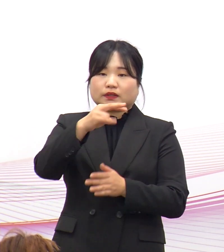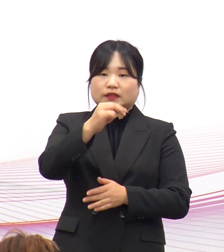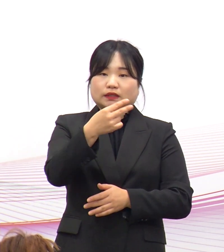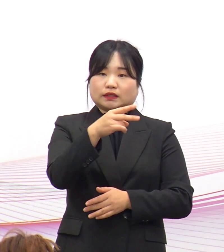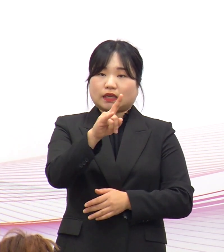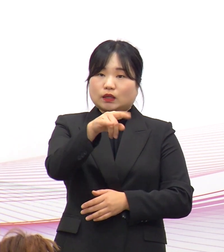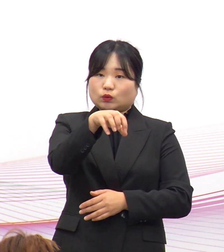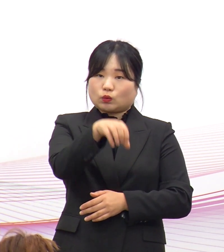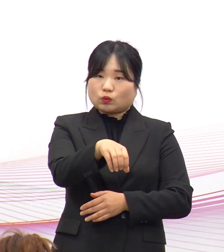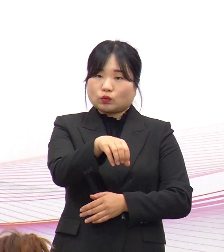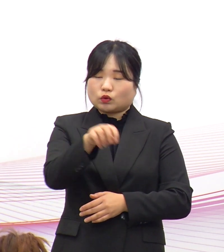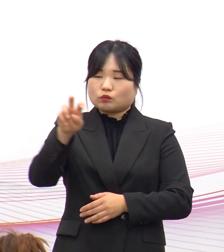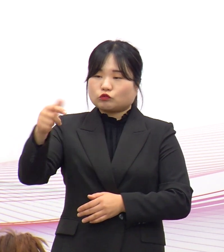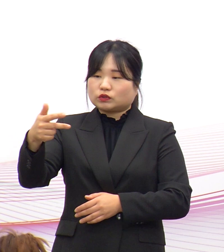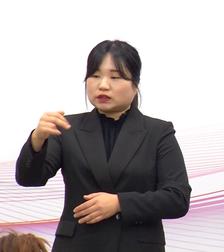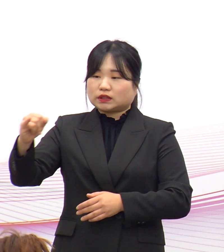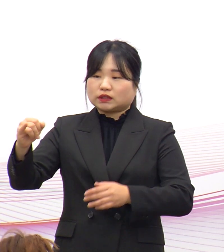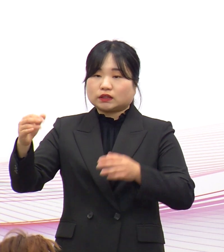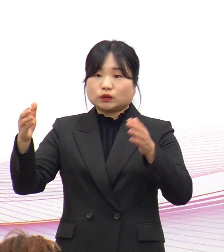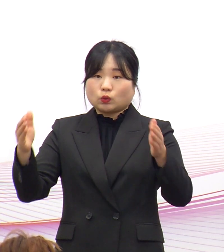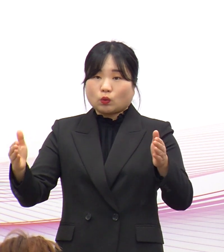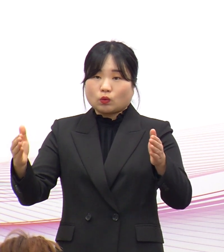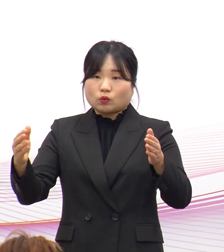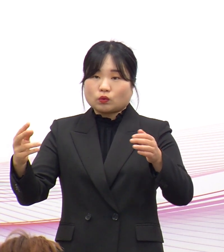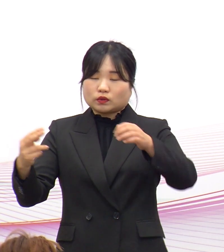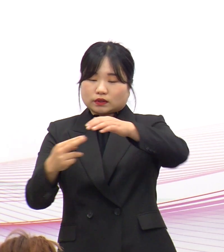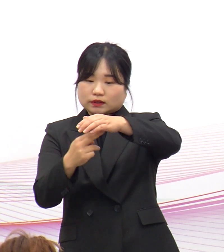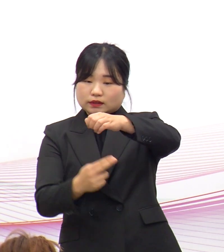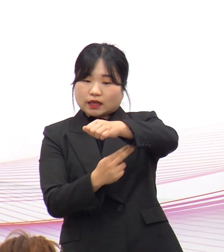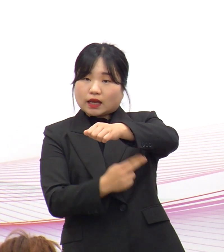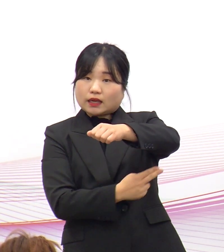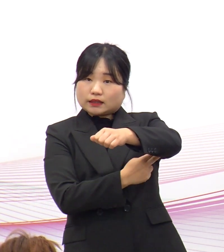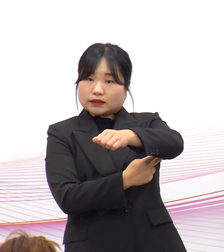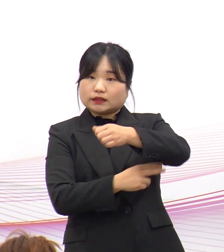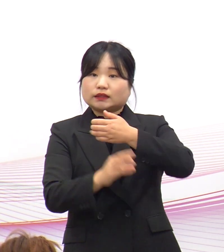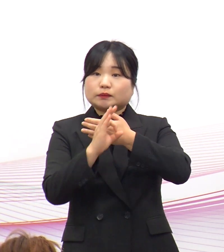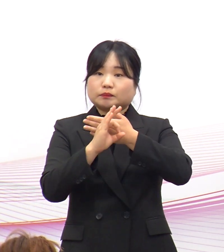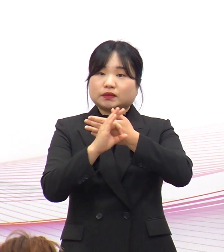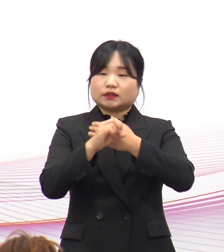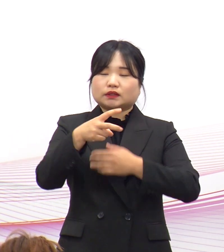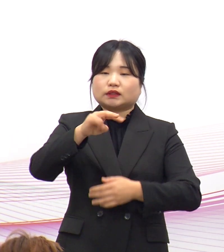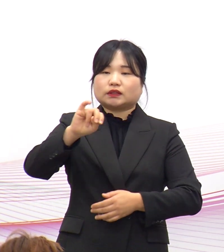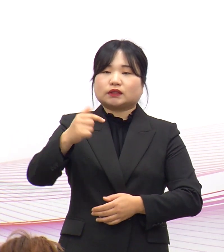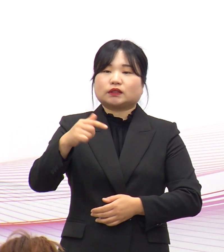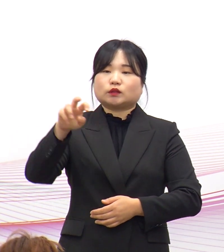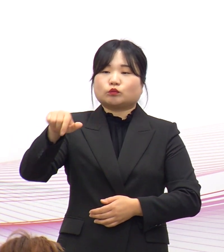신대동에서 문지동을 가로지르는 가칭 신문교입니다.